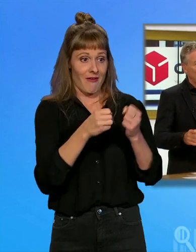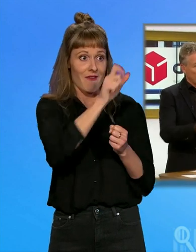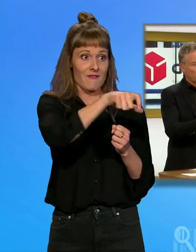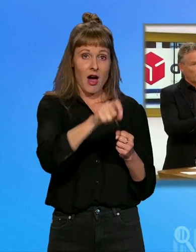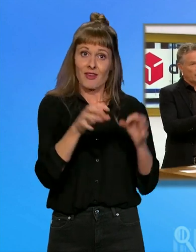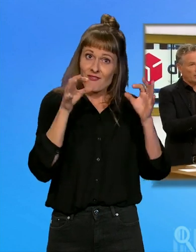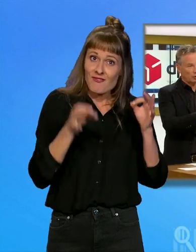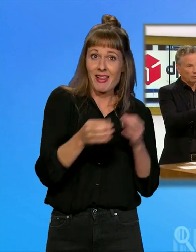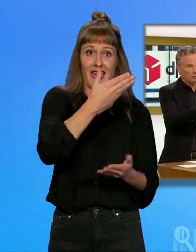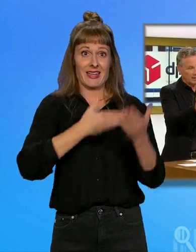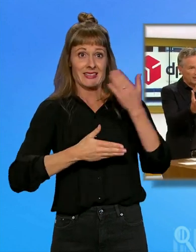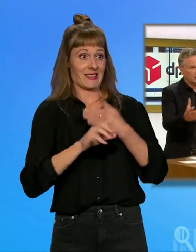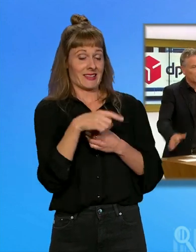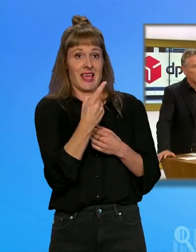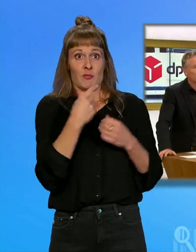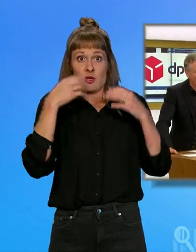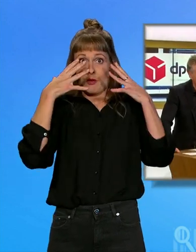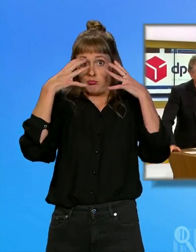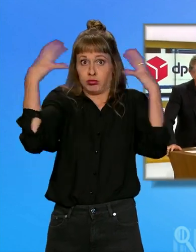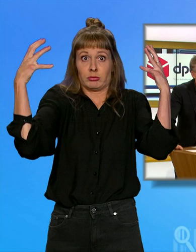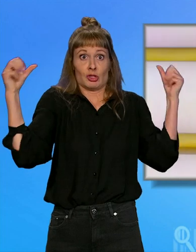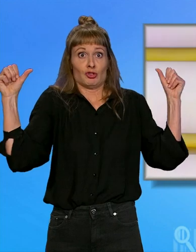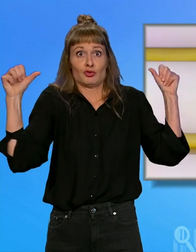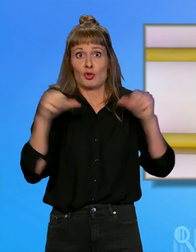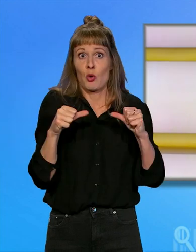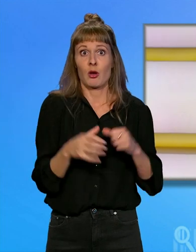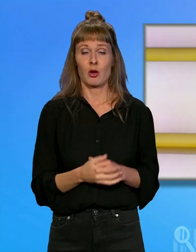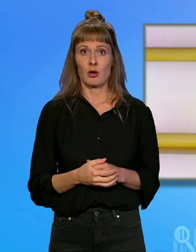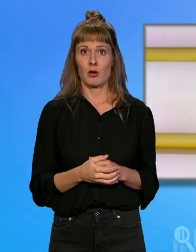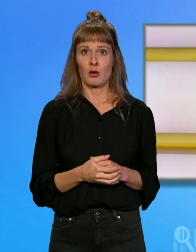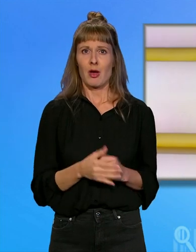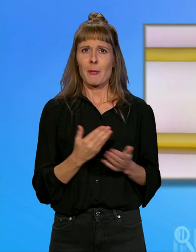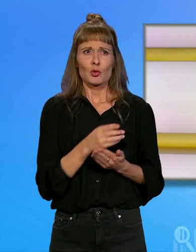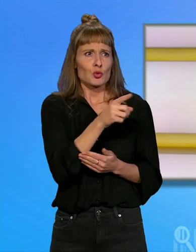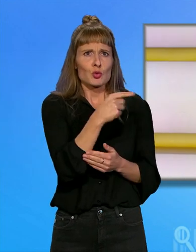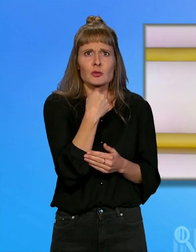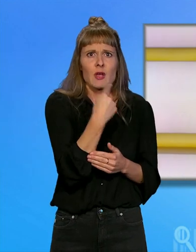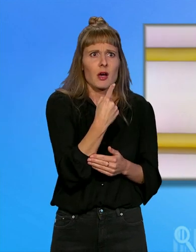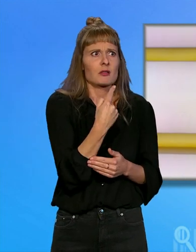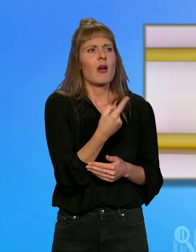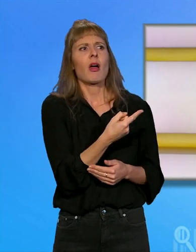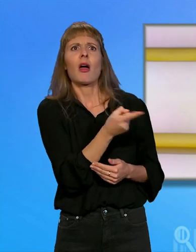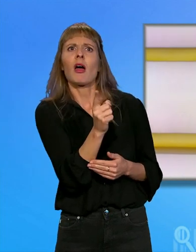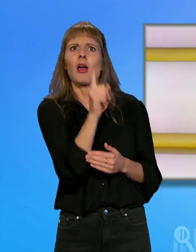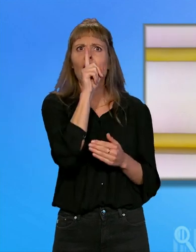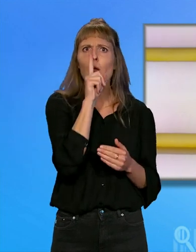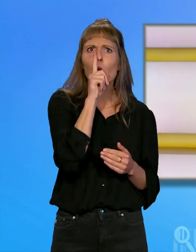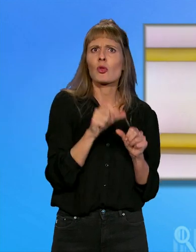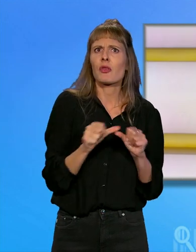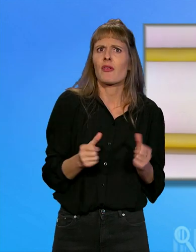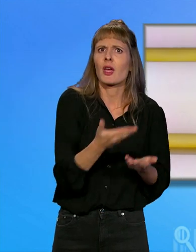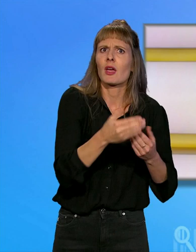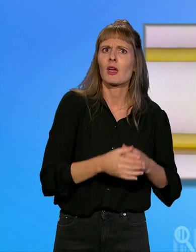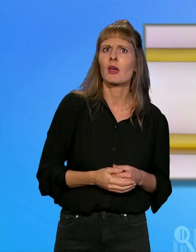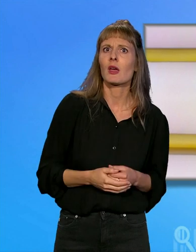fertig. Und also, was sagt ihr zu dem? Glaubt ihr das oder sagt ihr, die erzählen irgendwas? Nein, ich glaube das. Aber dann ist das doch so, oder? Ich glaube